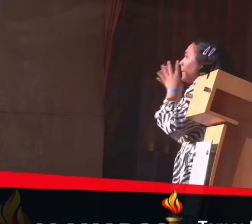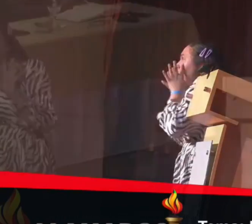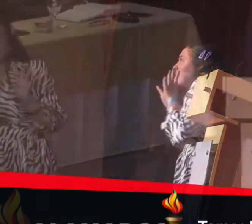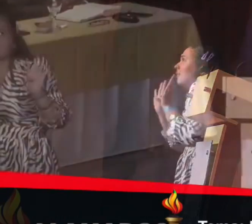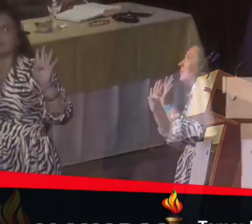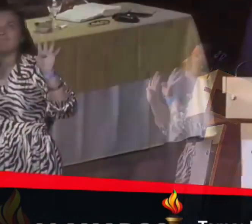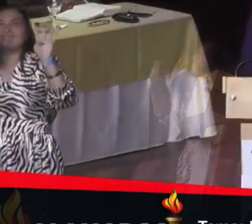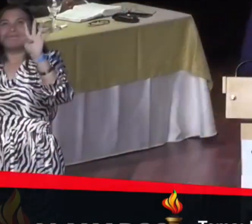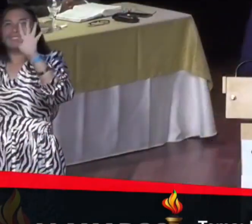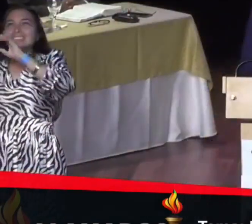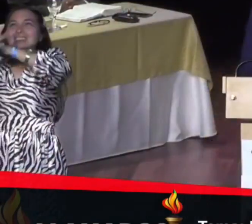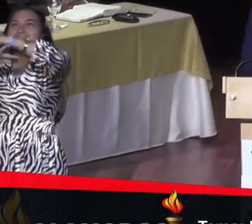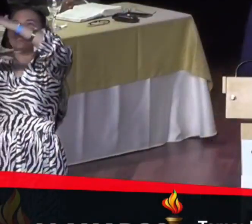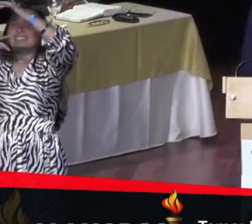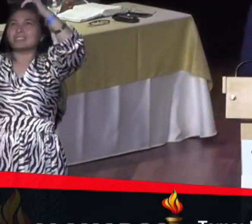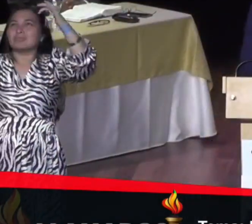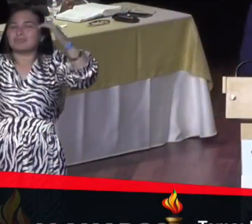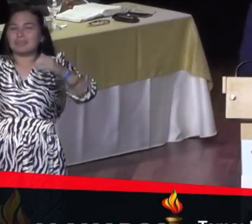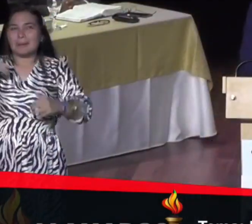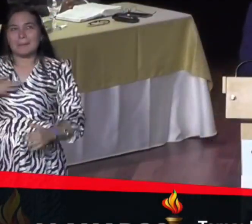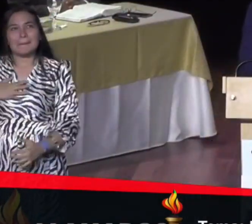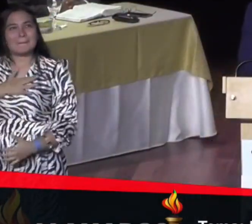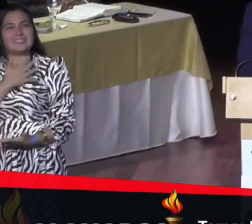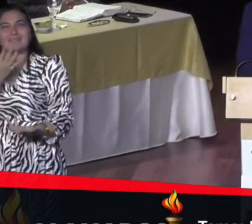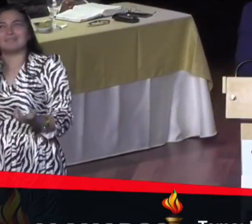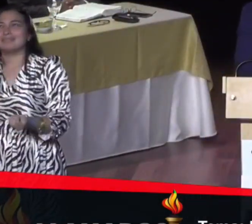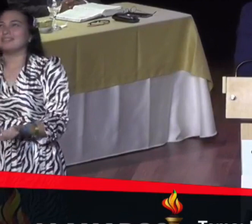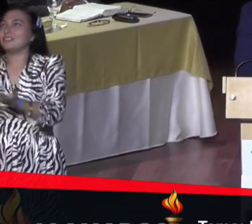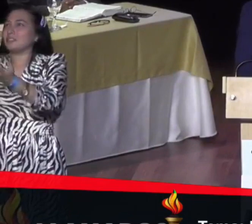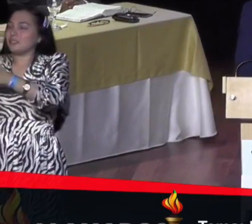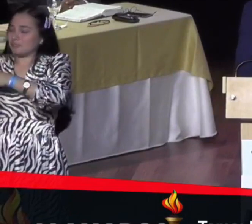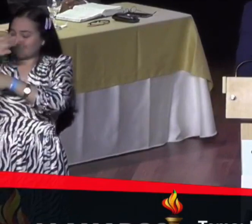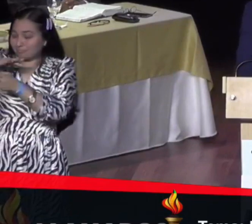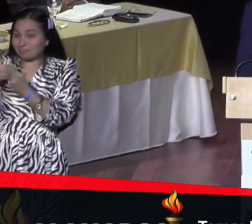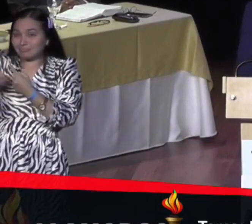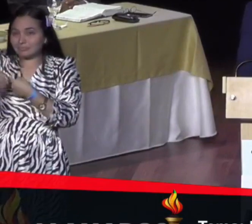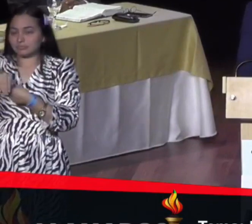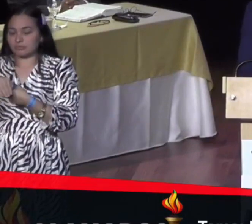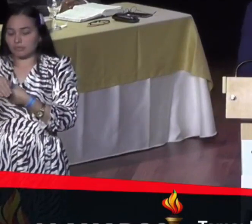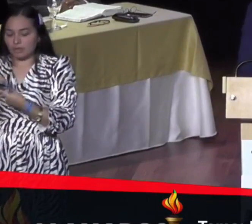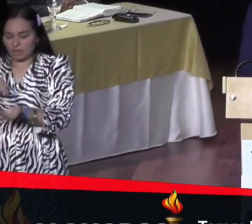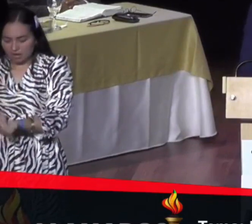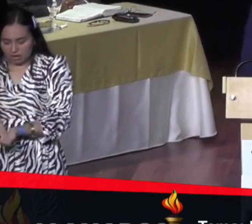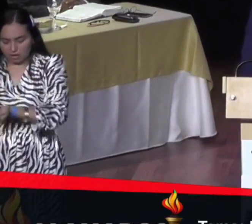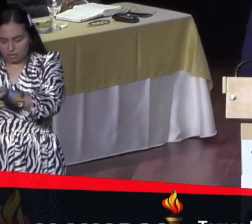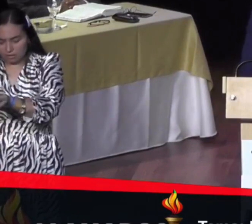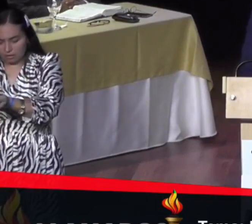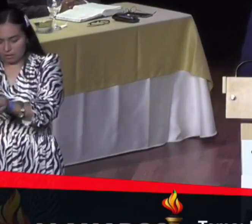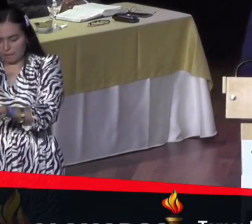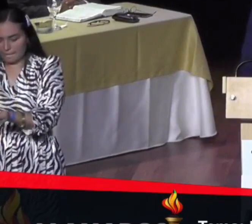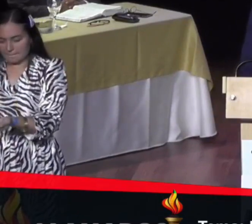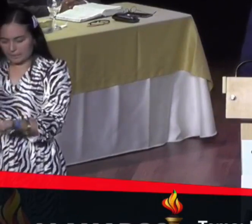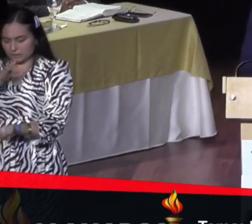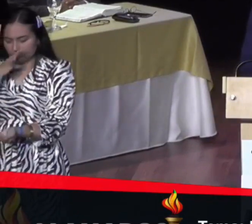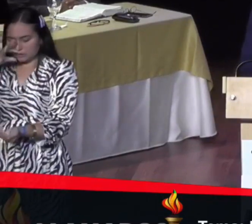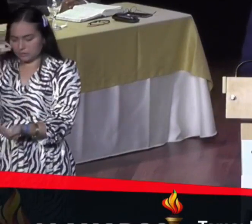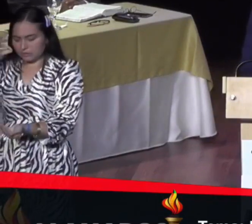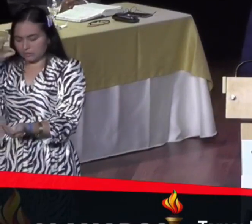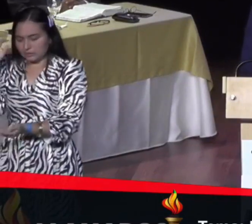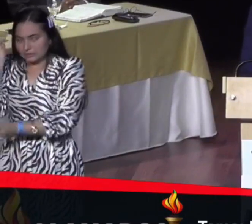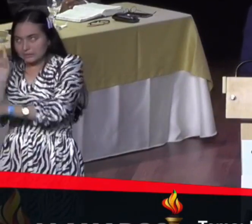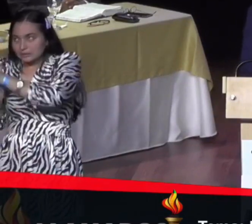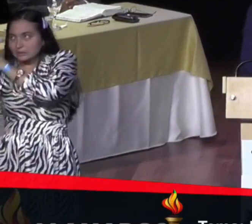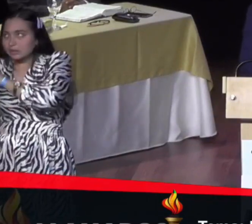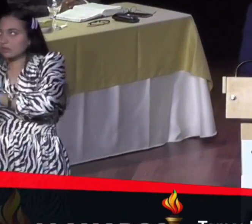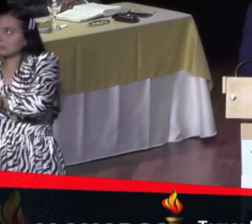puede decir gloria al Señor? Noé estaba en una frecuencia diferente. Noé escuchó la profundidad